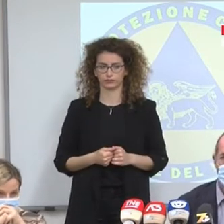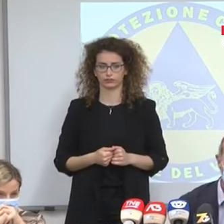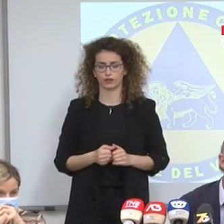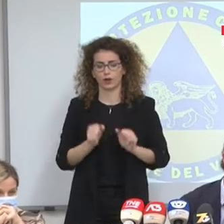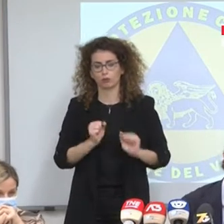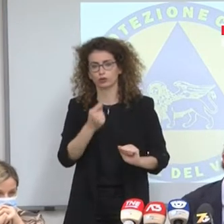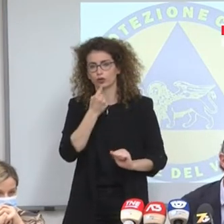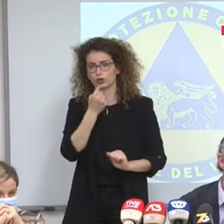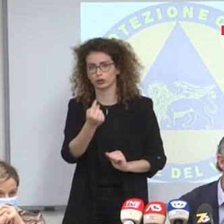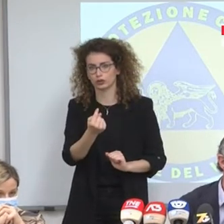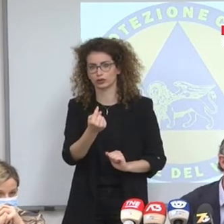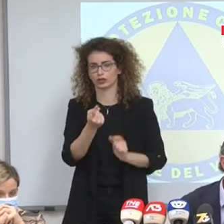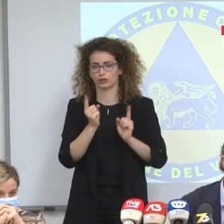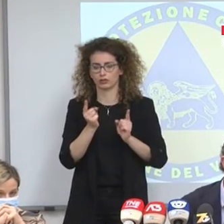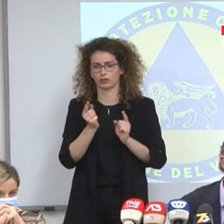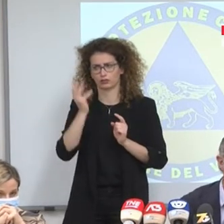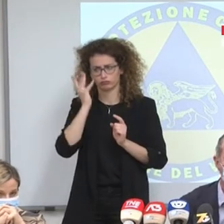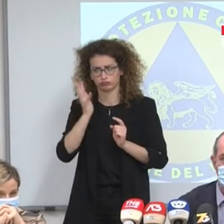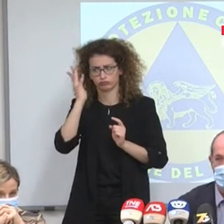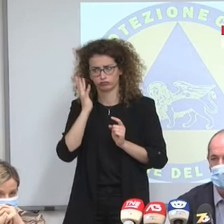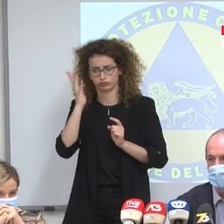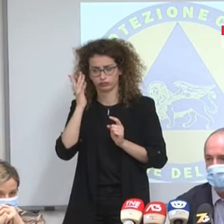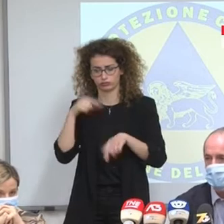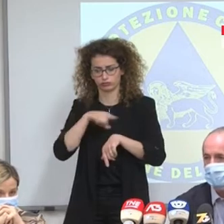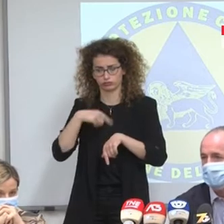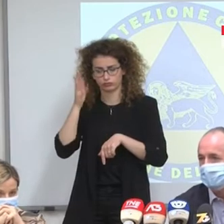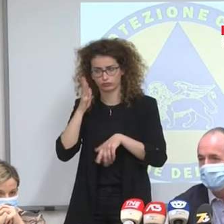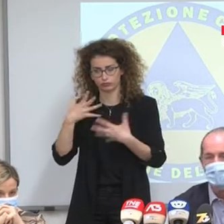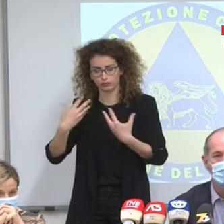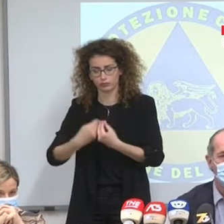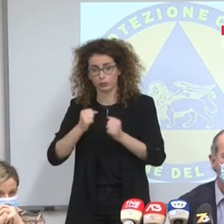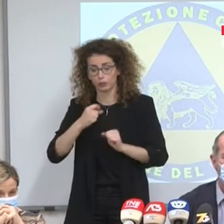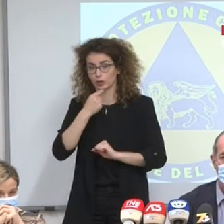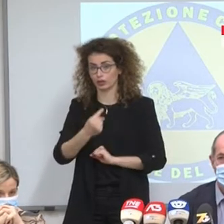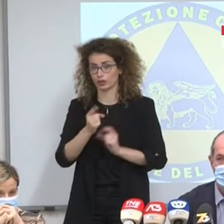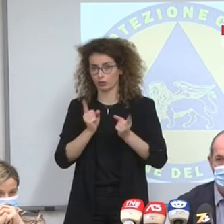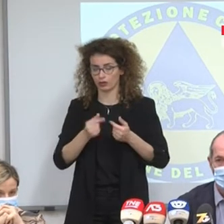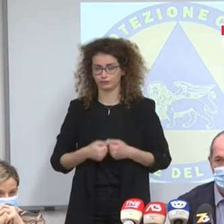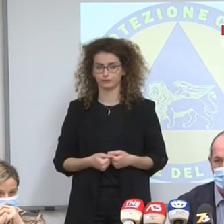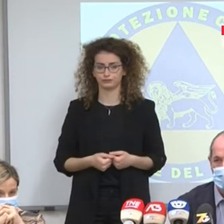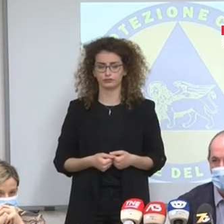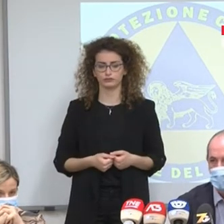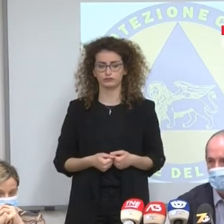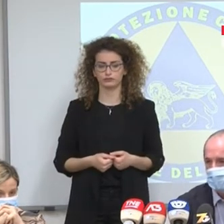Posso dire, tra i tanti ragionamenti che abbiamo fatto in queste ore, posso dire che